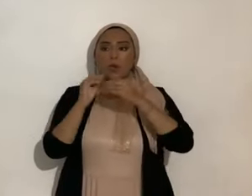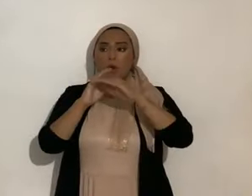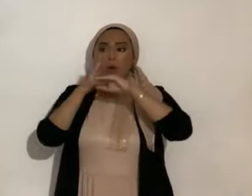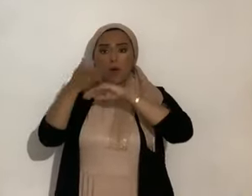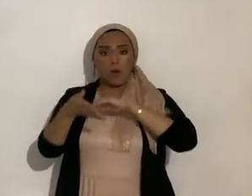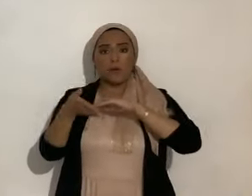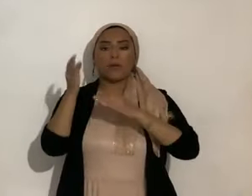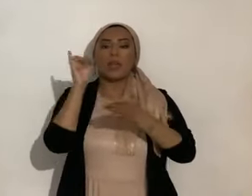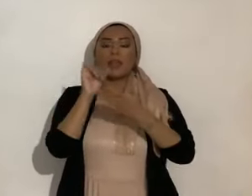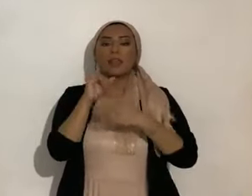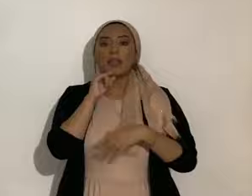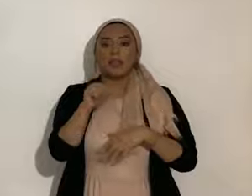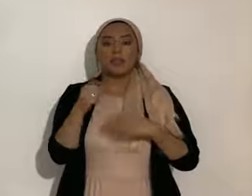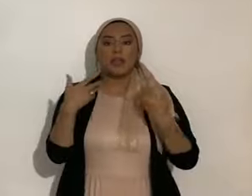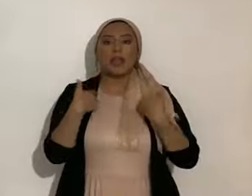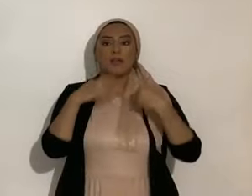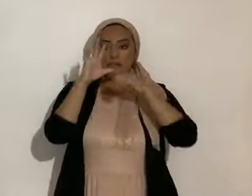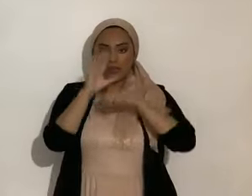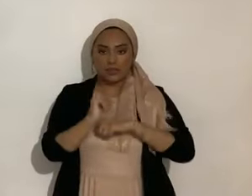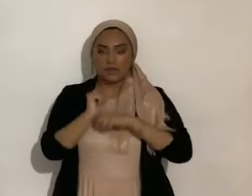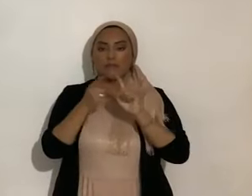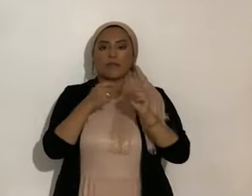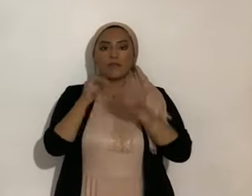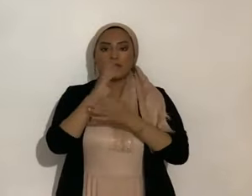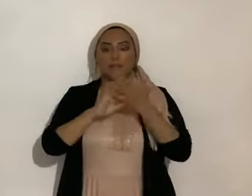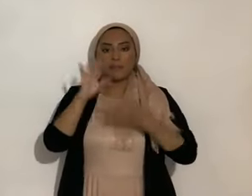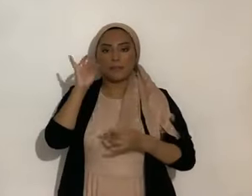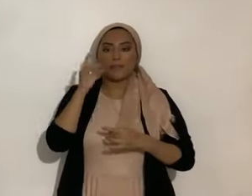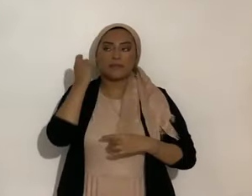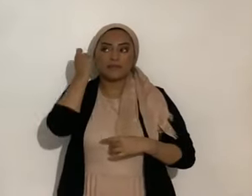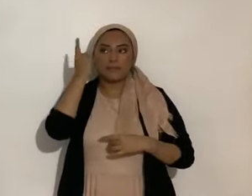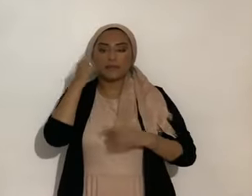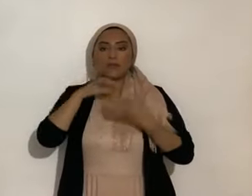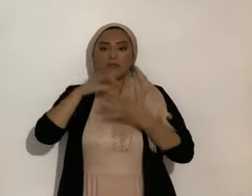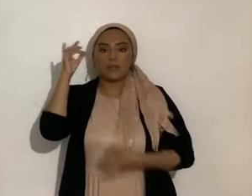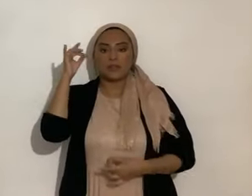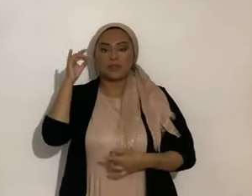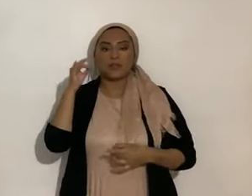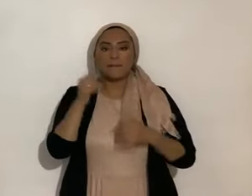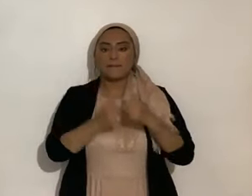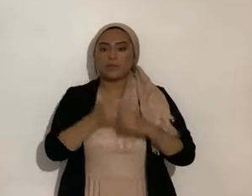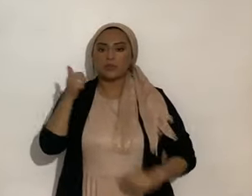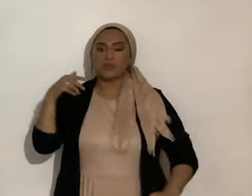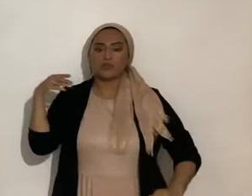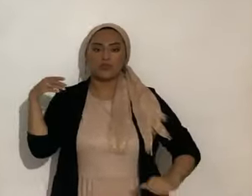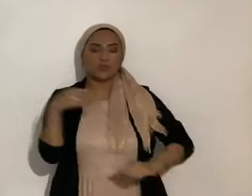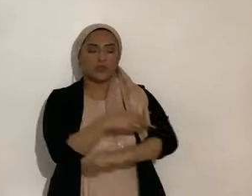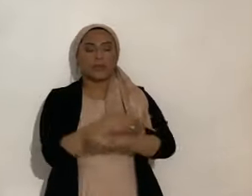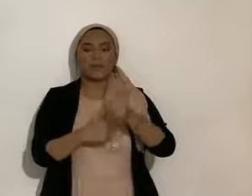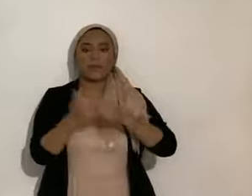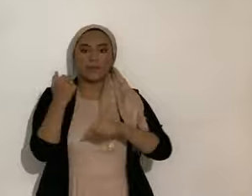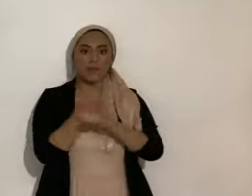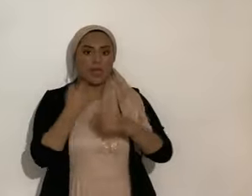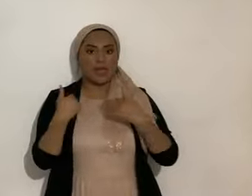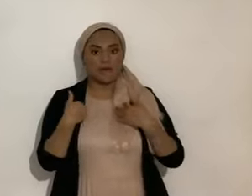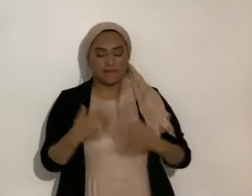Y eso es tener los dones de Ruach HaKodesh, como el discernimiento de espíritu es uno de los dones más fuertes y más útiles que